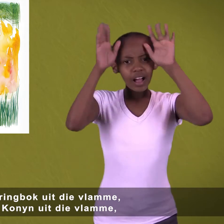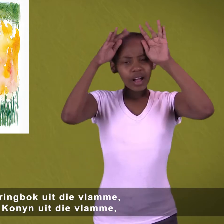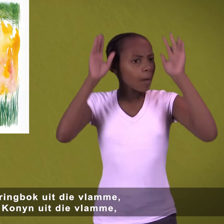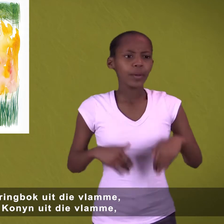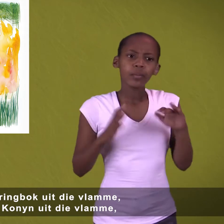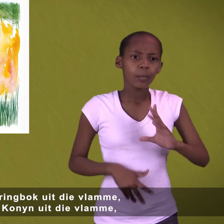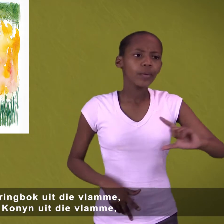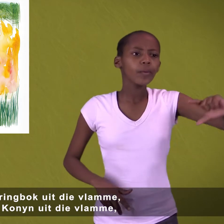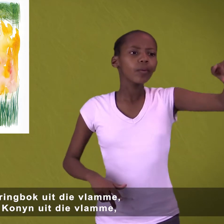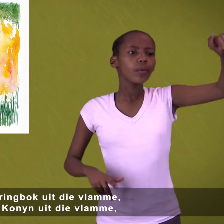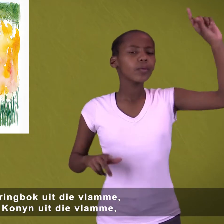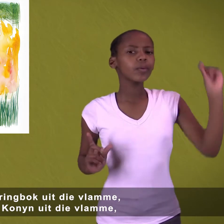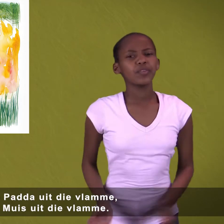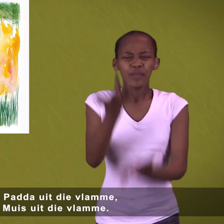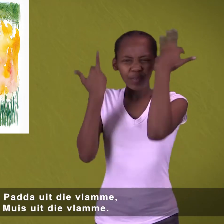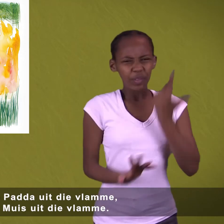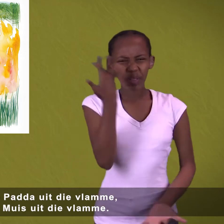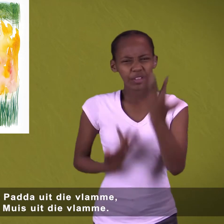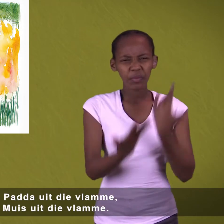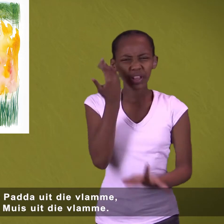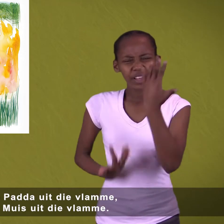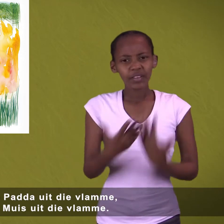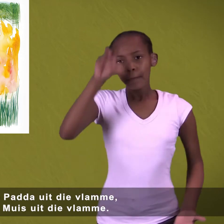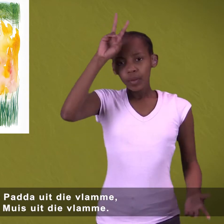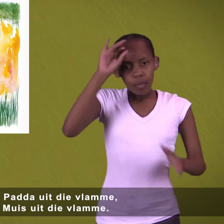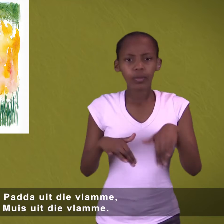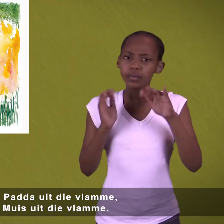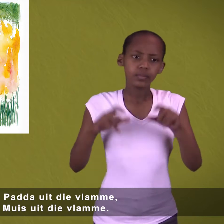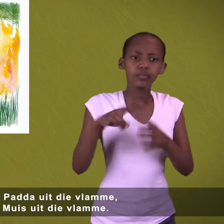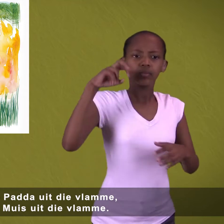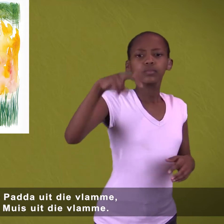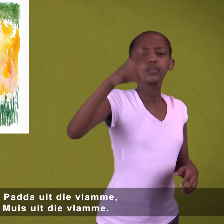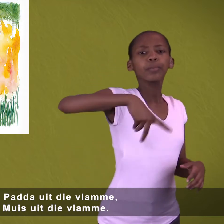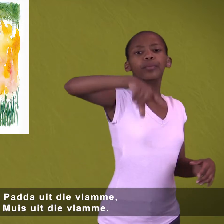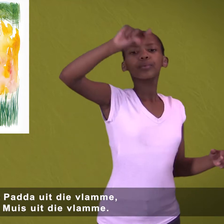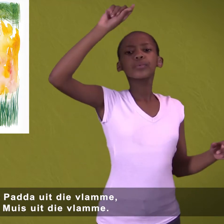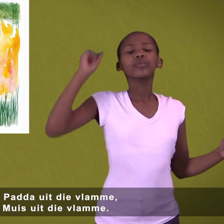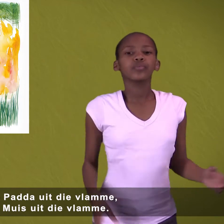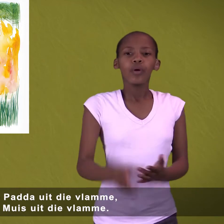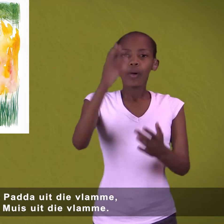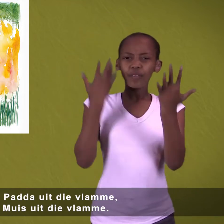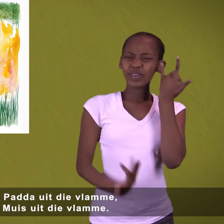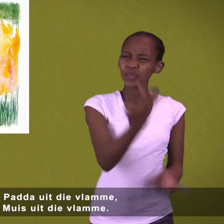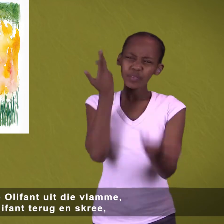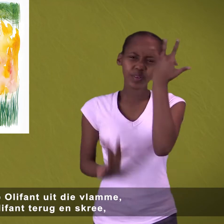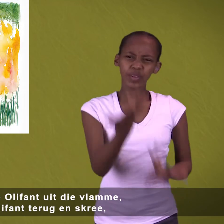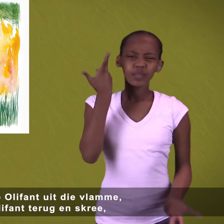wip, konijn uit die vlamme. Hop, hop, hop, para uit die vlamme. Mit, mit, mit, muis uit die vlamme. Trap, trap,